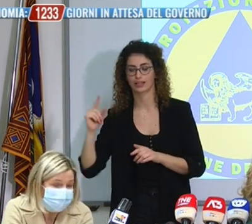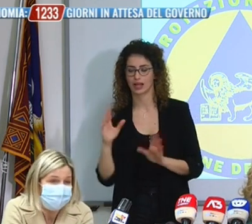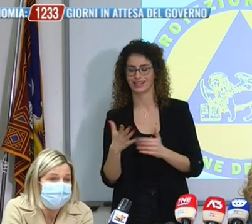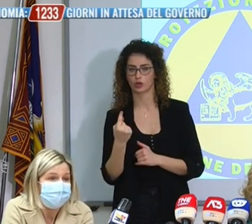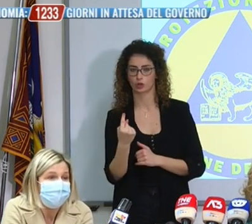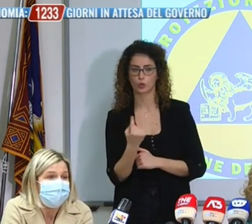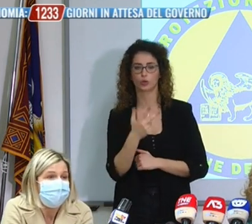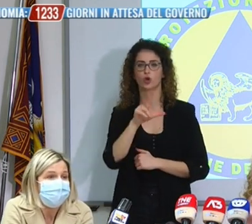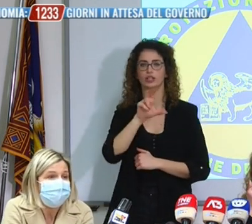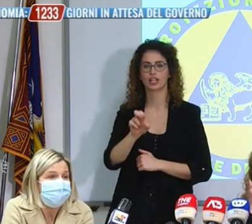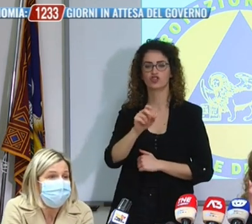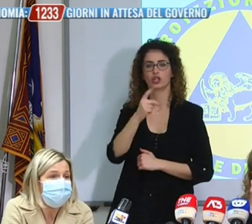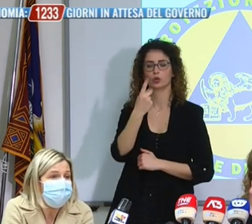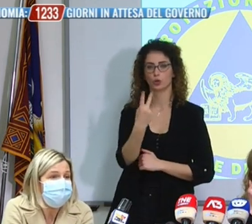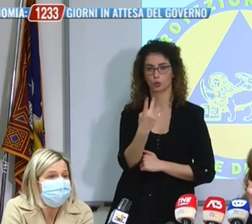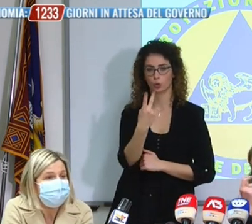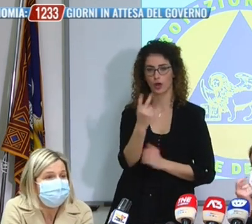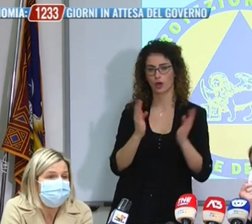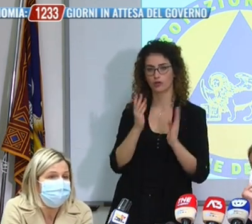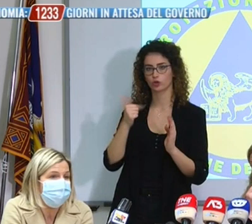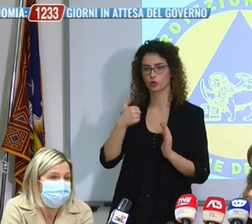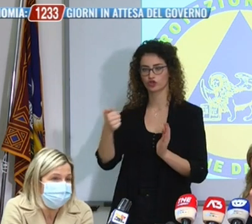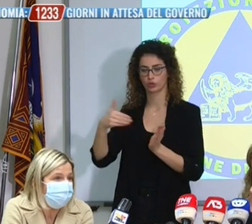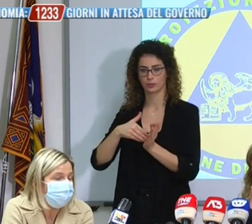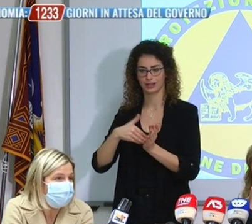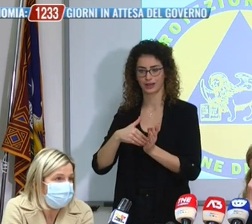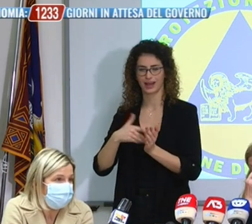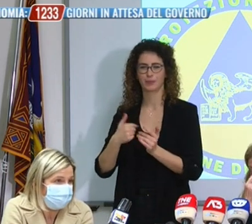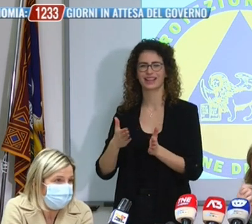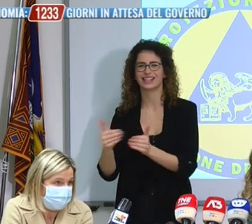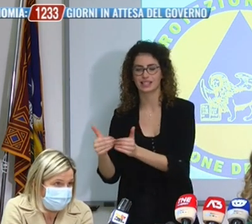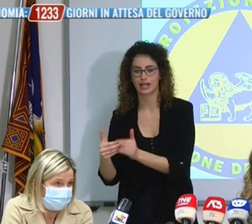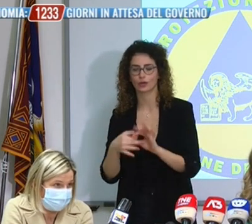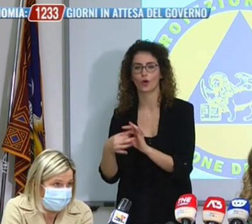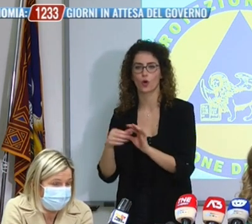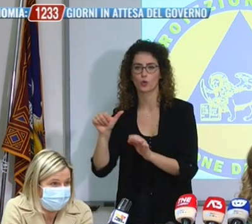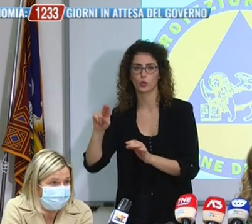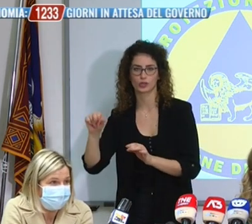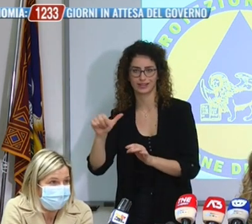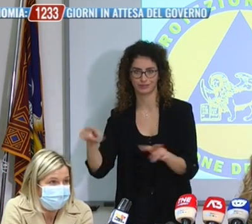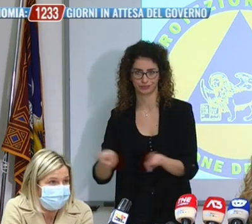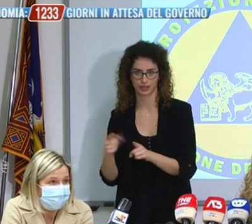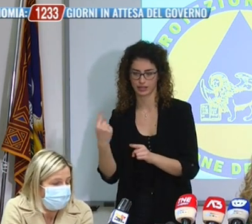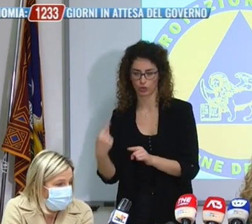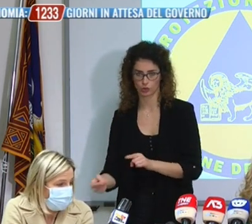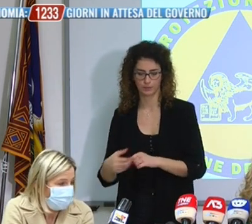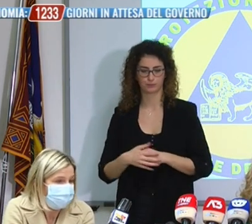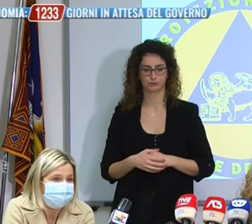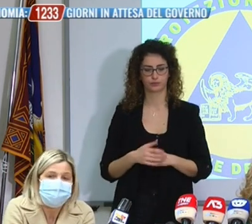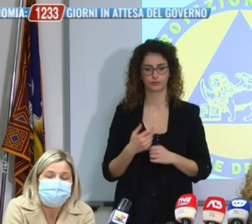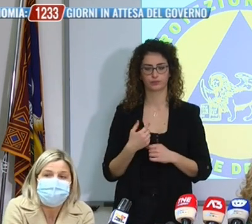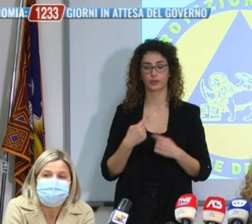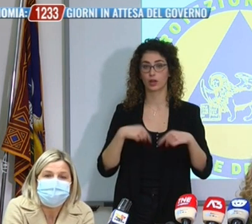302 su 100.000. Quindi coincide il distretto con l'URSS, è l'unico caso. Allora, in queste noi non